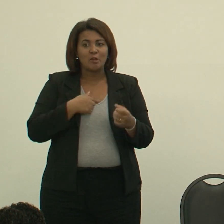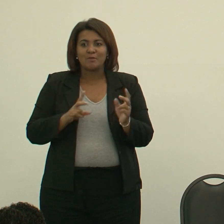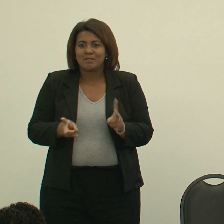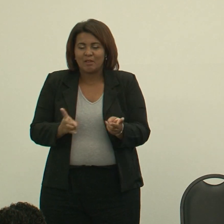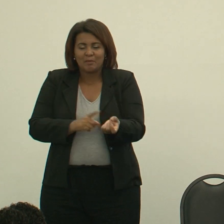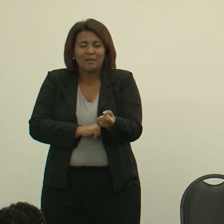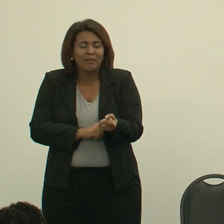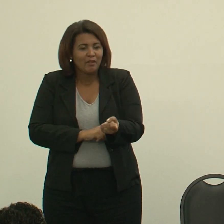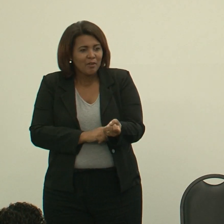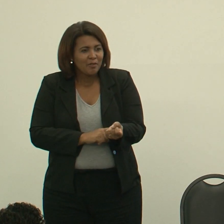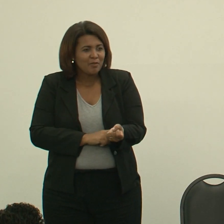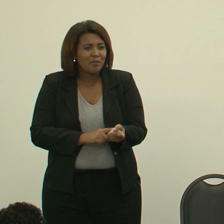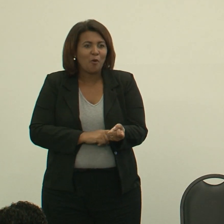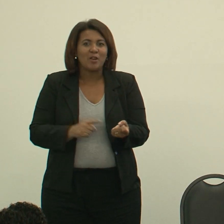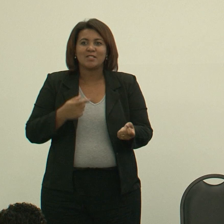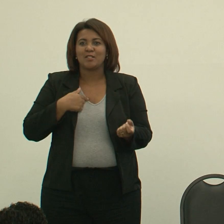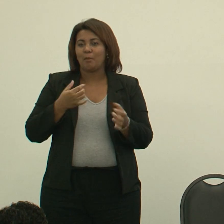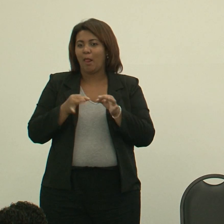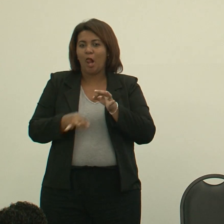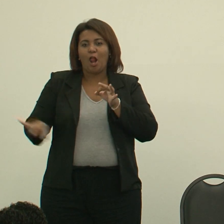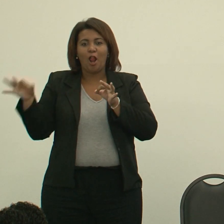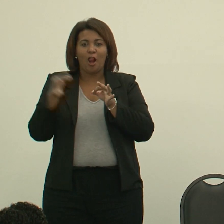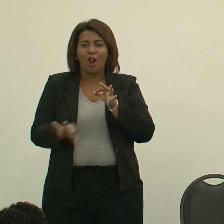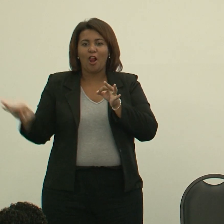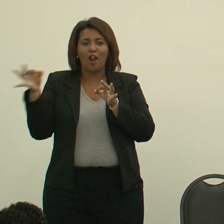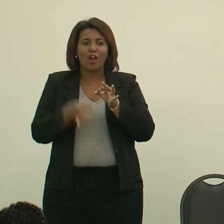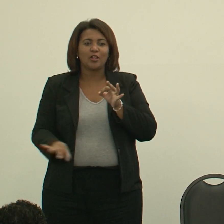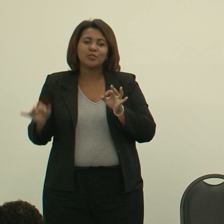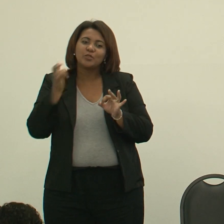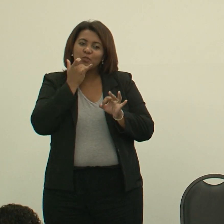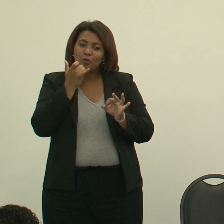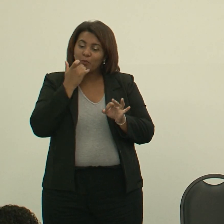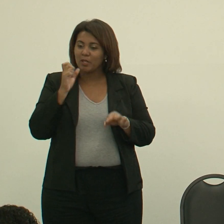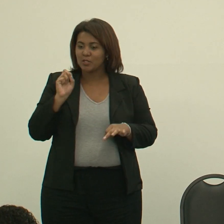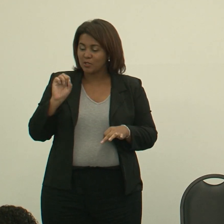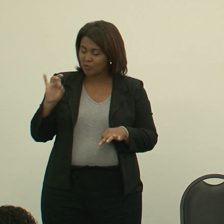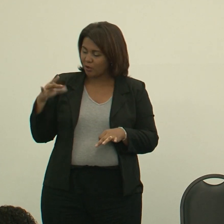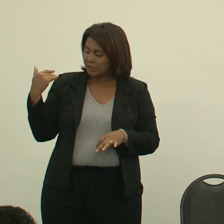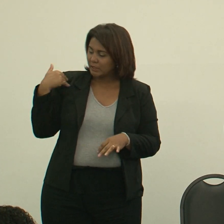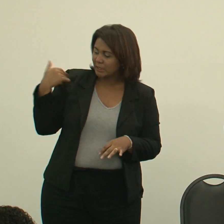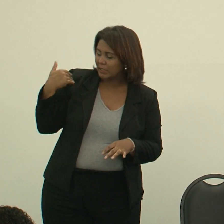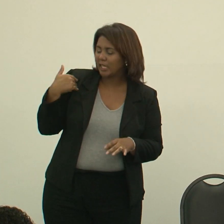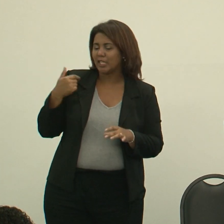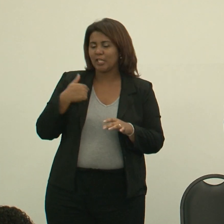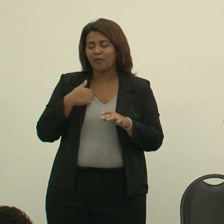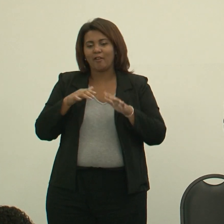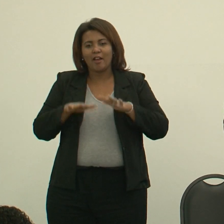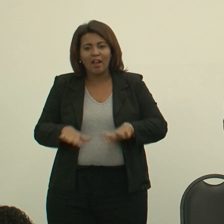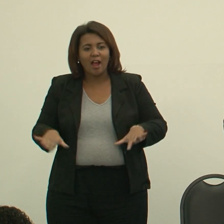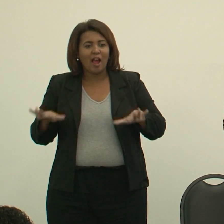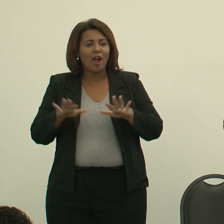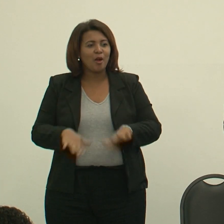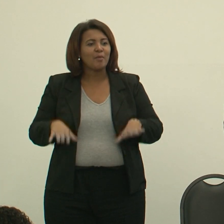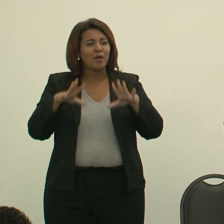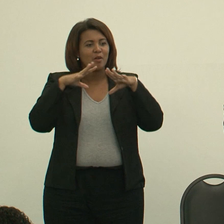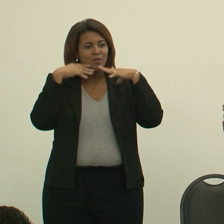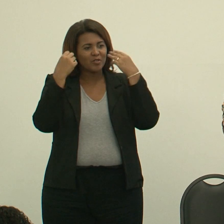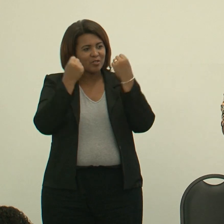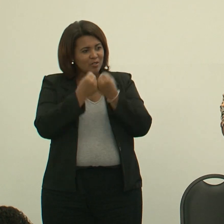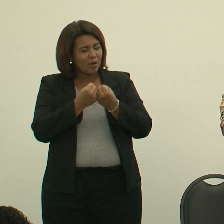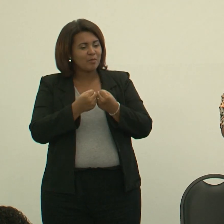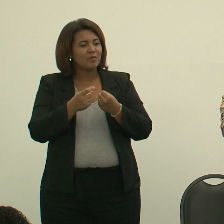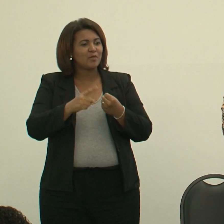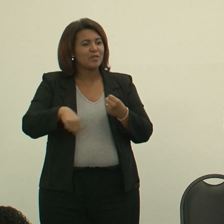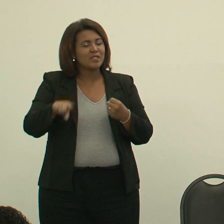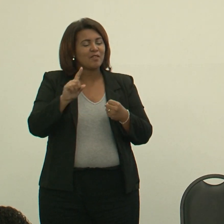nervosa e tendo a ser meio metralhadora. Então, qualquer coisa é só falar que a gente tenta, e acho que à medida que a oficina for acontecendo, as coisas